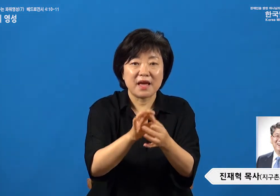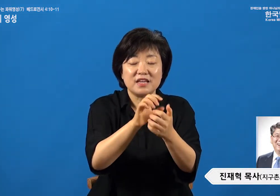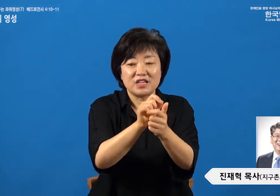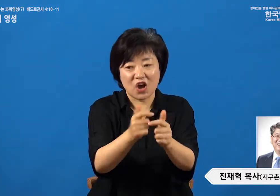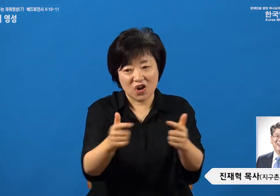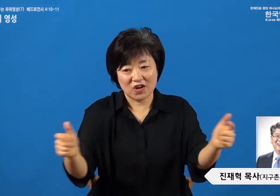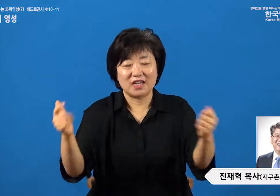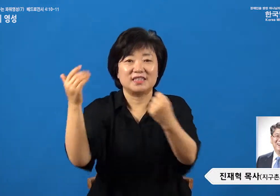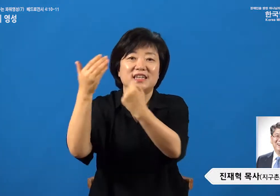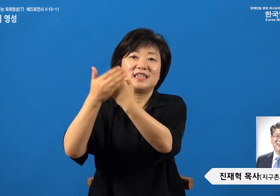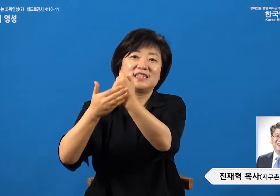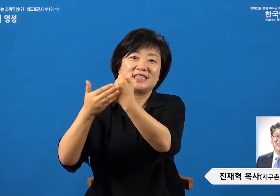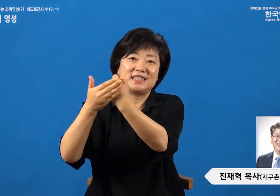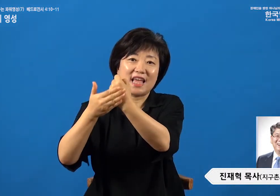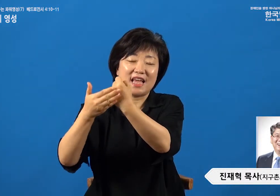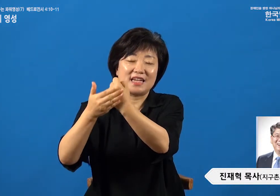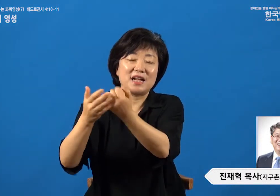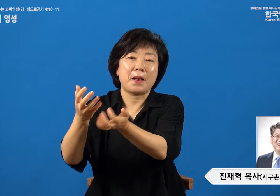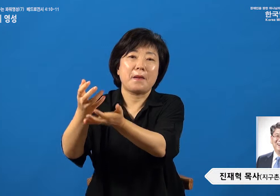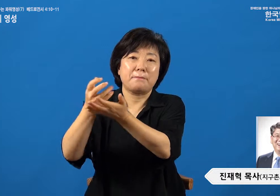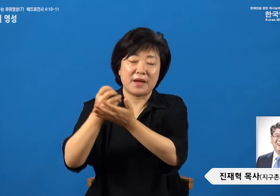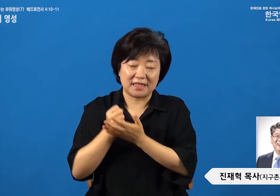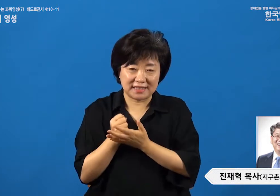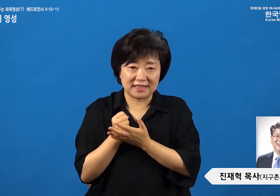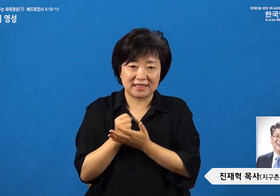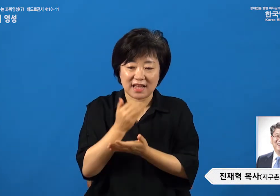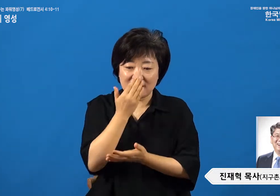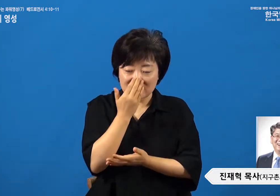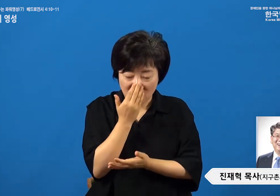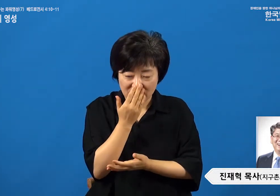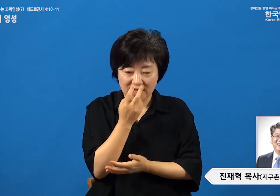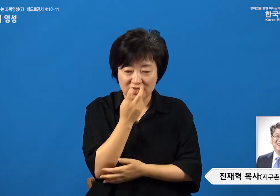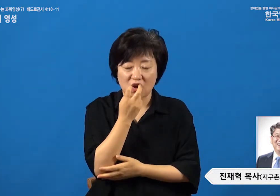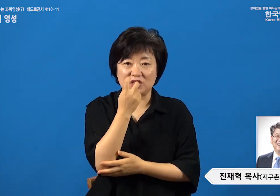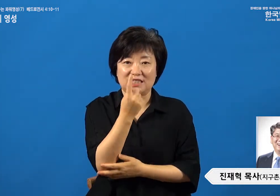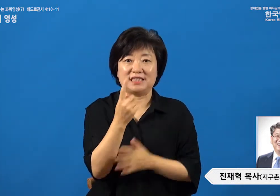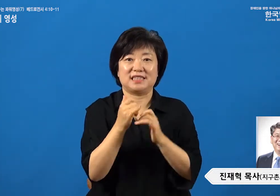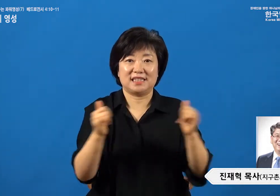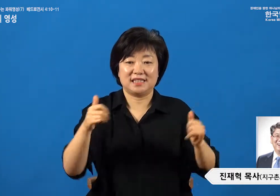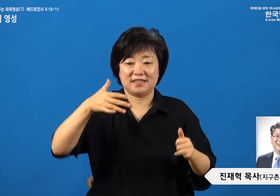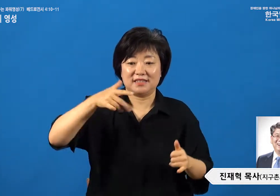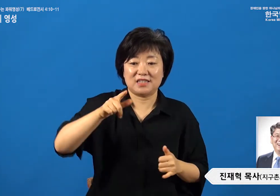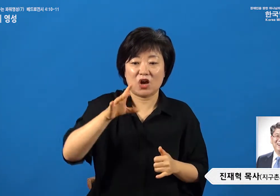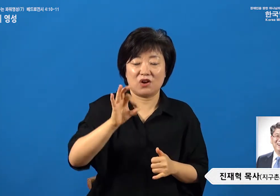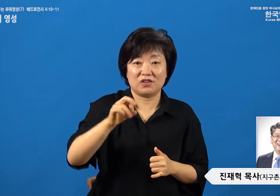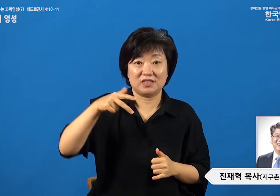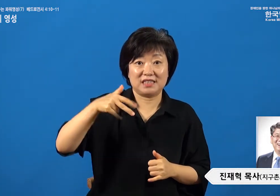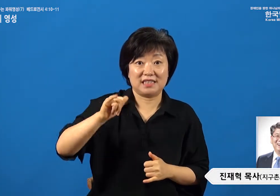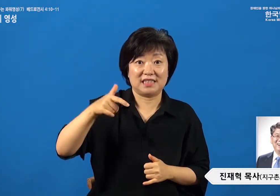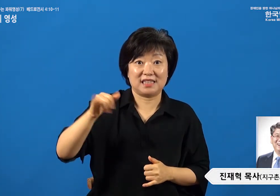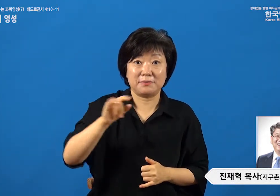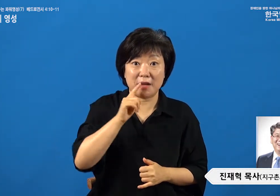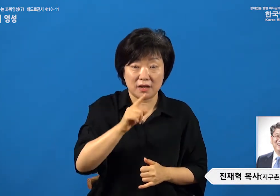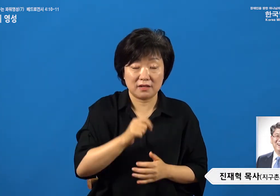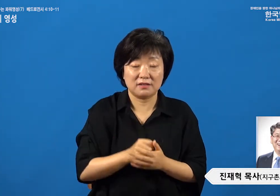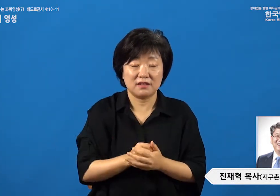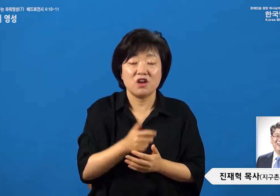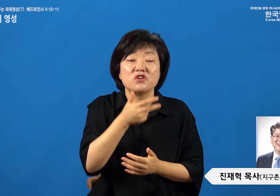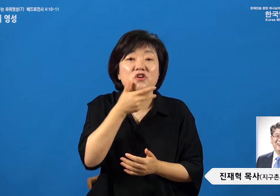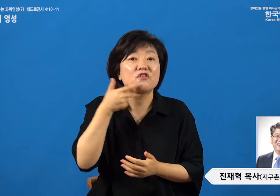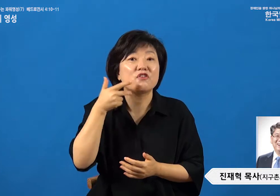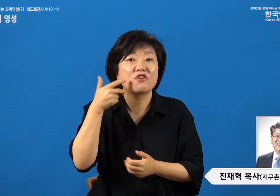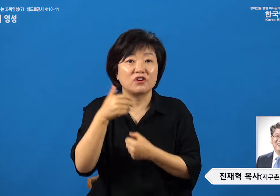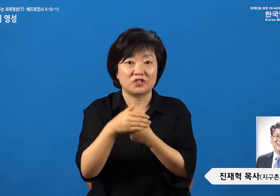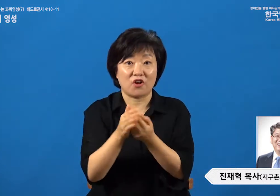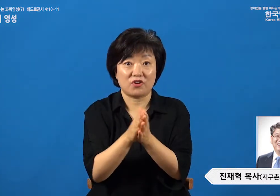가지 은혜를 맡은 선한 청직이 이렇게 말씀합니다. 영어 성경에는 이렇게 말씀하셨습니다.